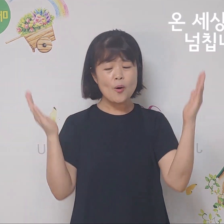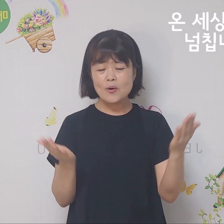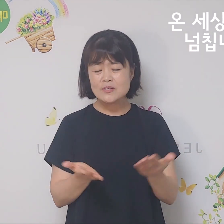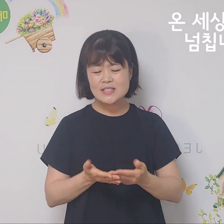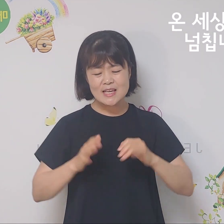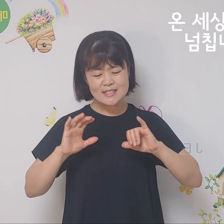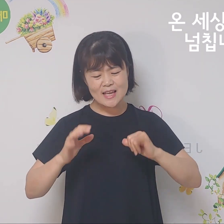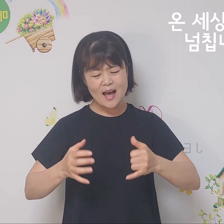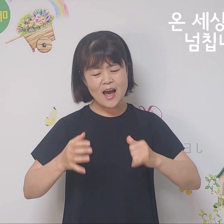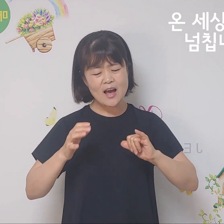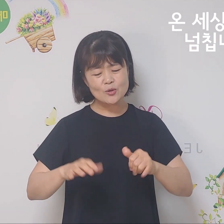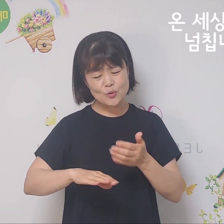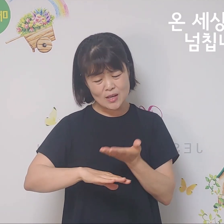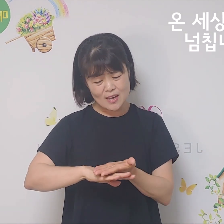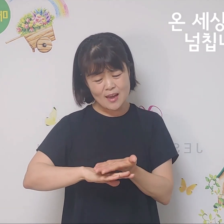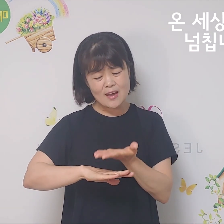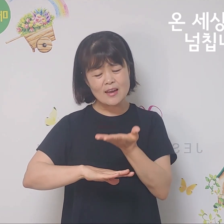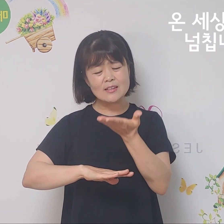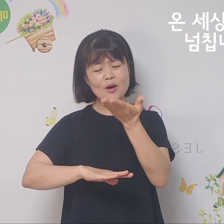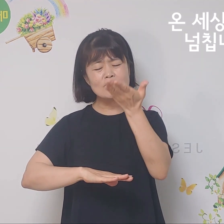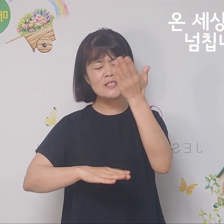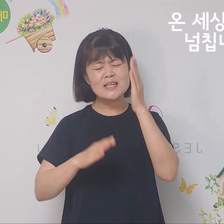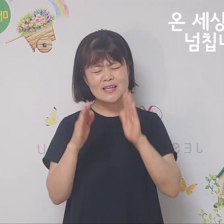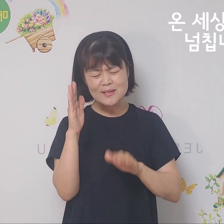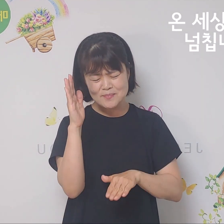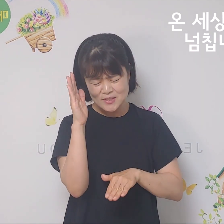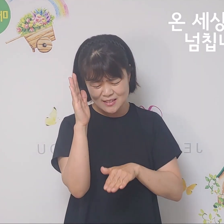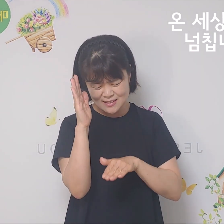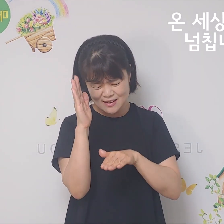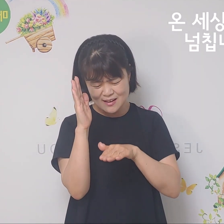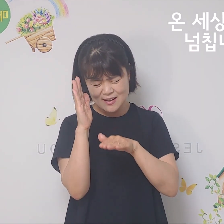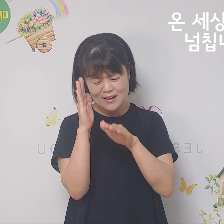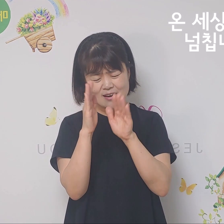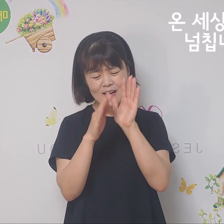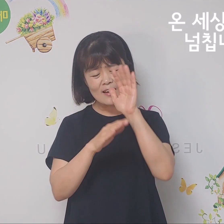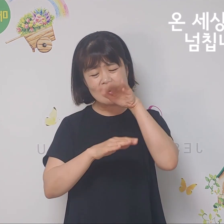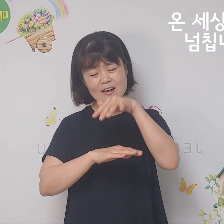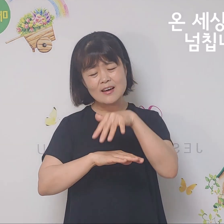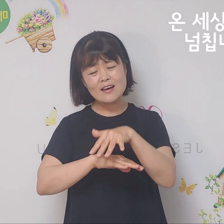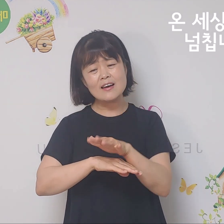온 세상 위에 넘칩니다.